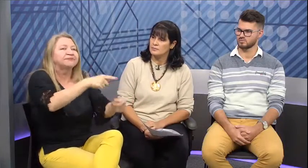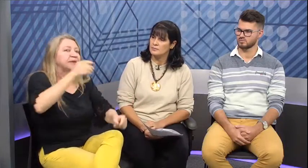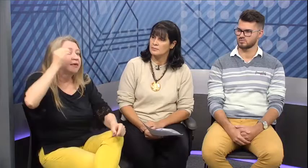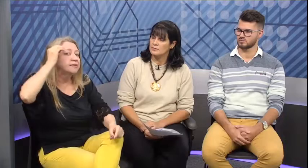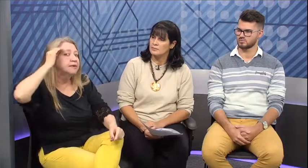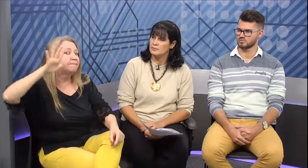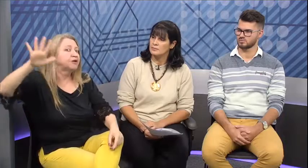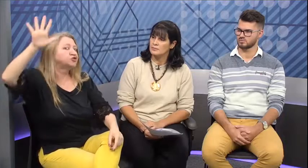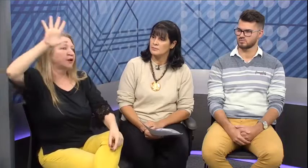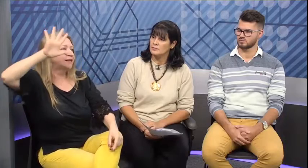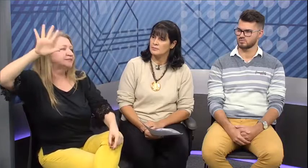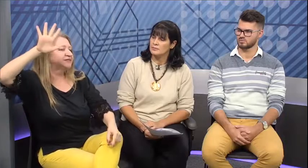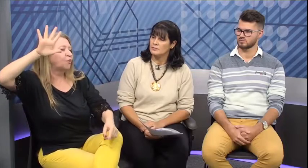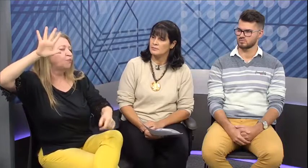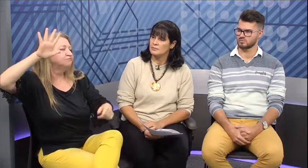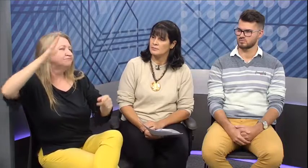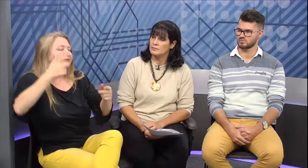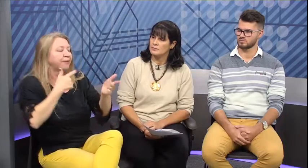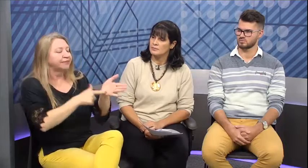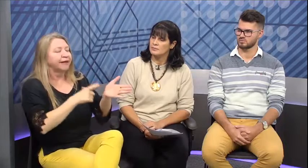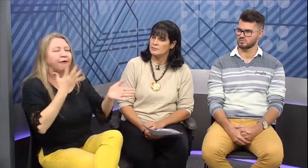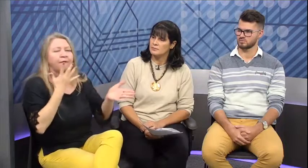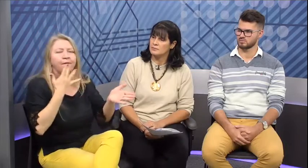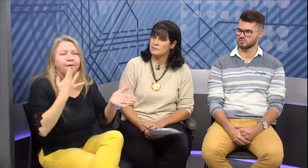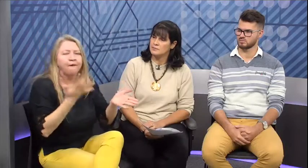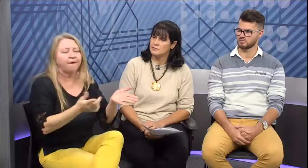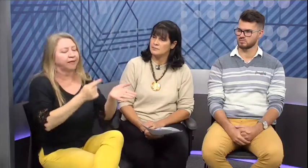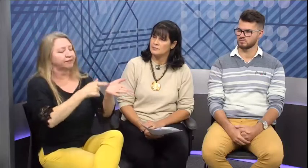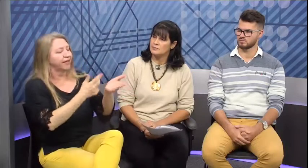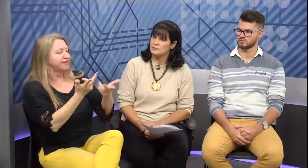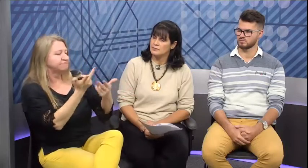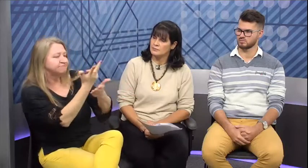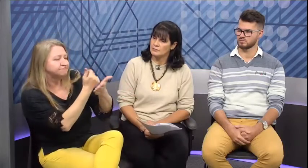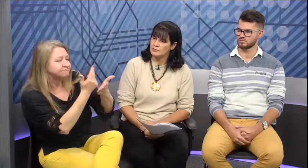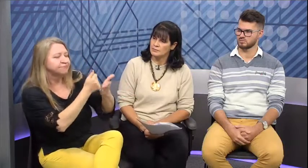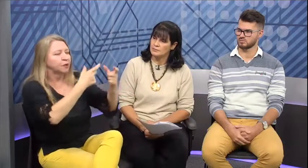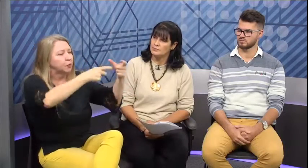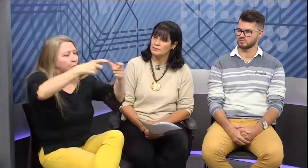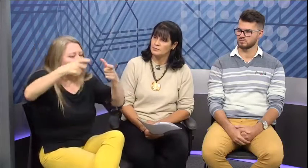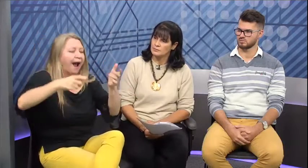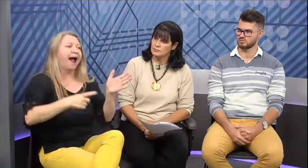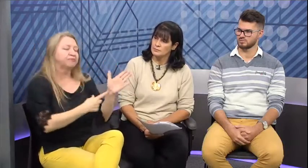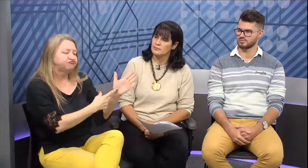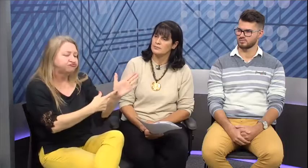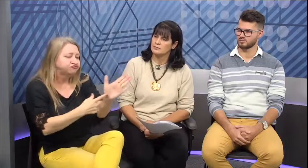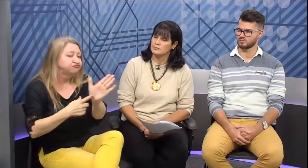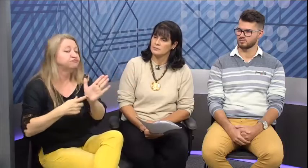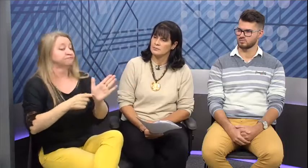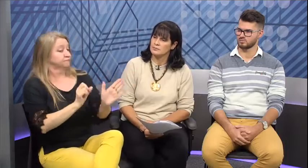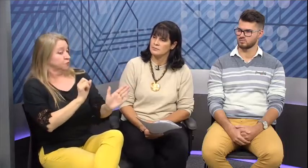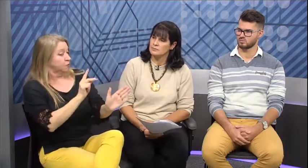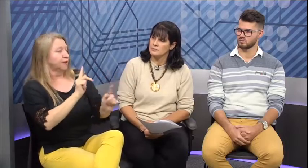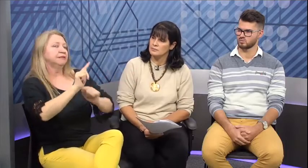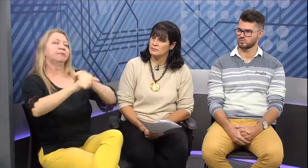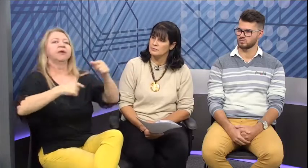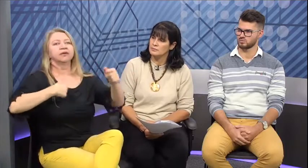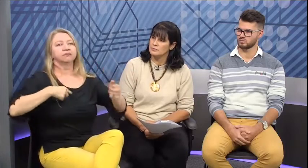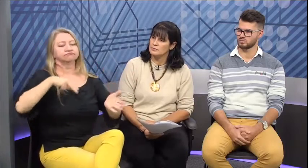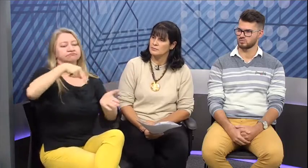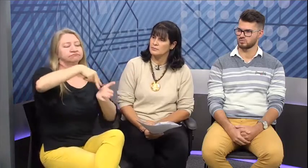depois permitir que essas crianças elas criassem a sua própria imaginação, né, com cores, lugares. Aí, no